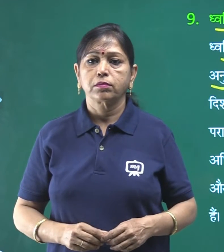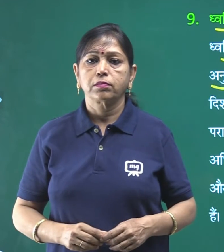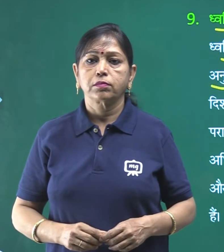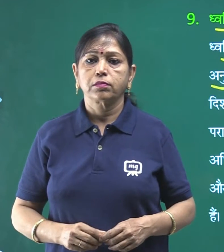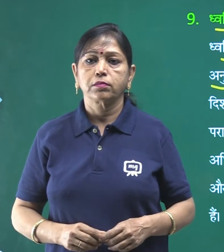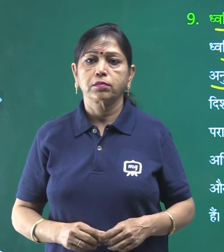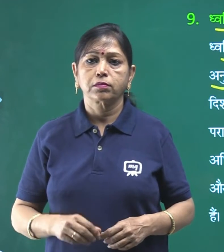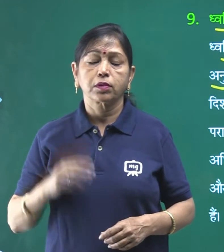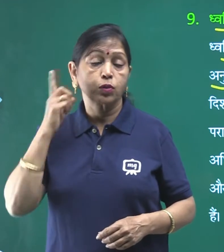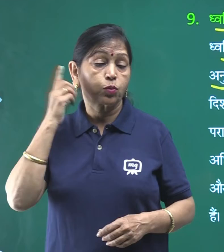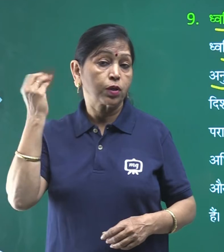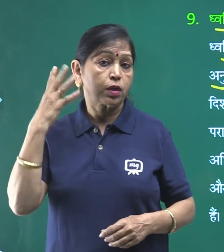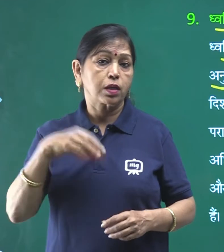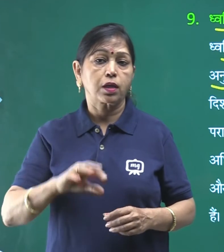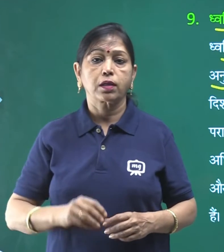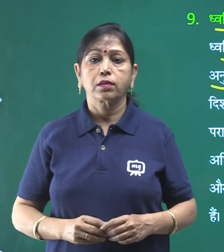ध्वनि के